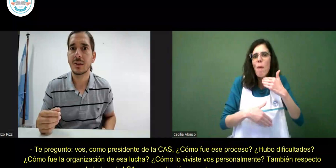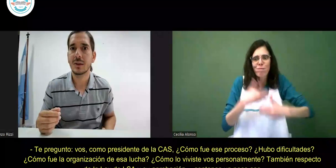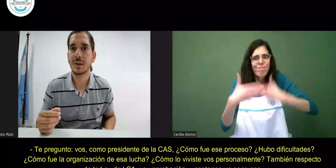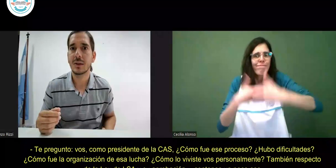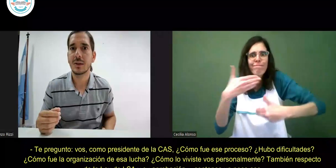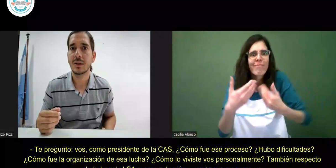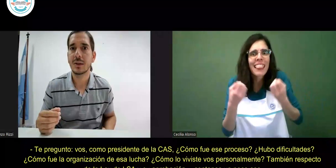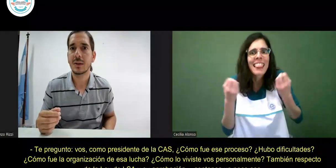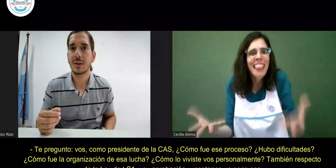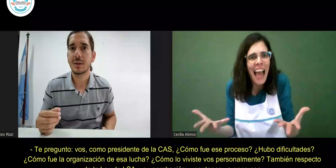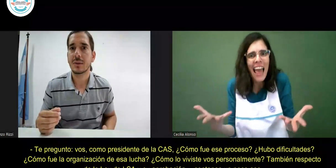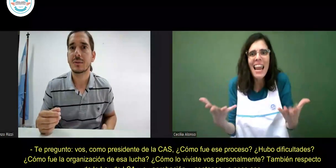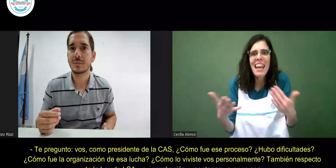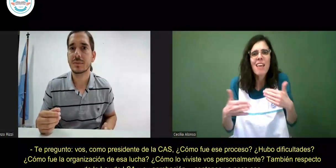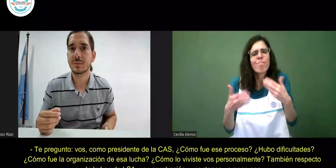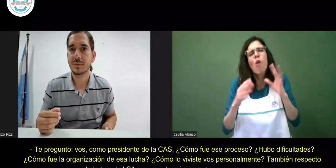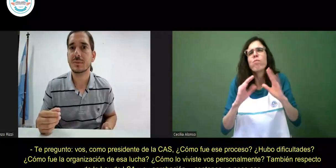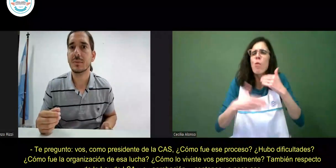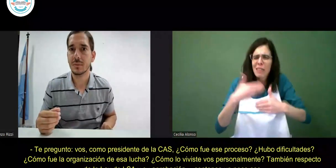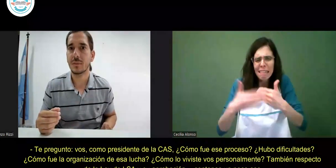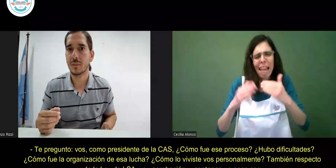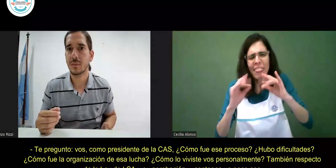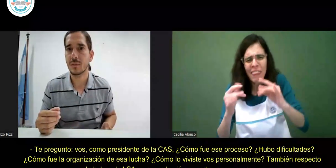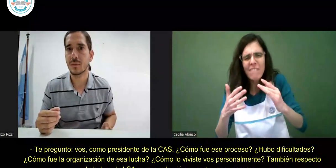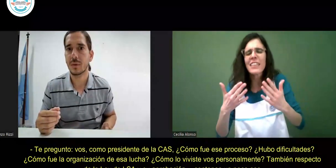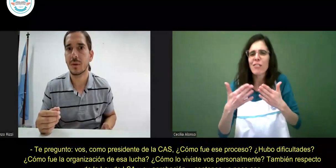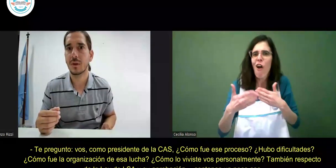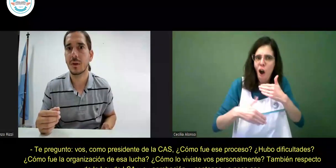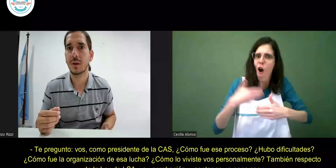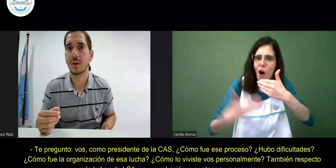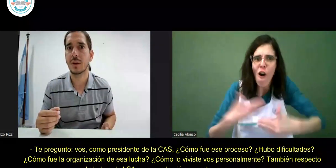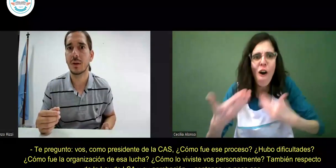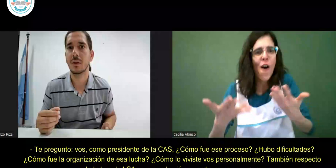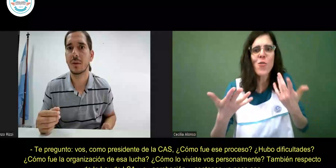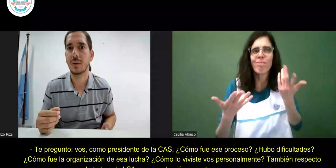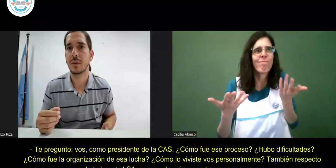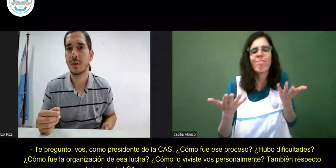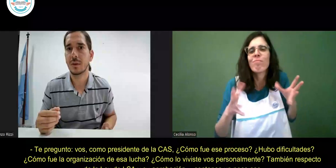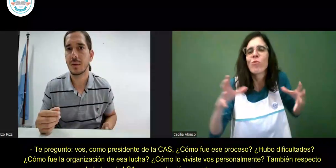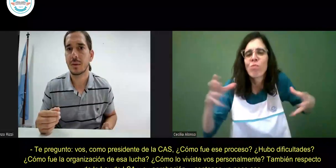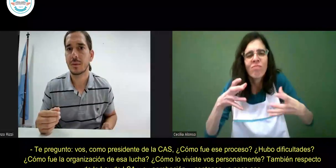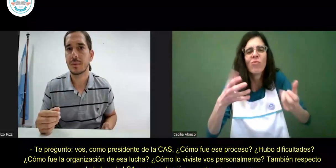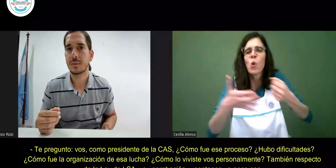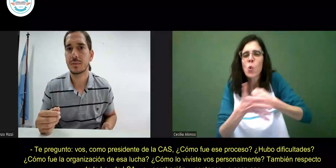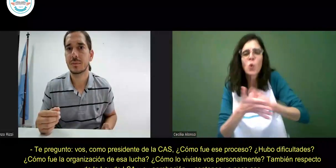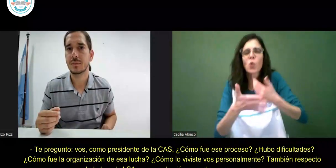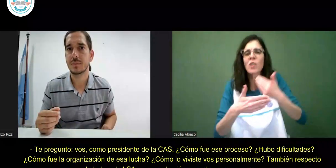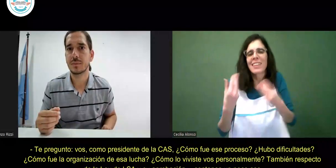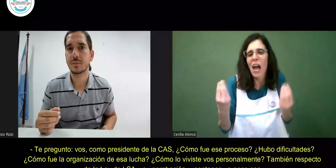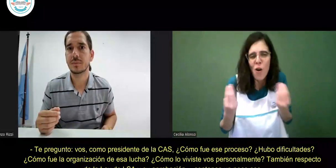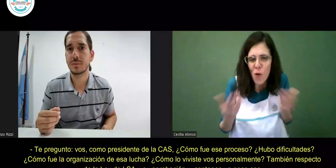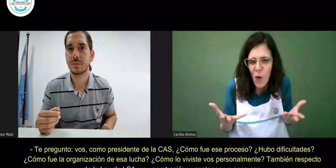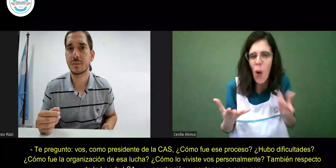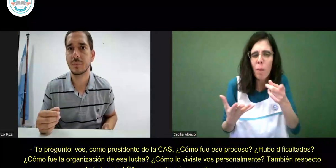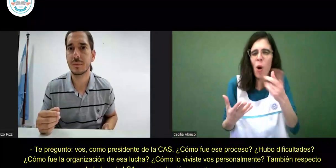¿Hubo dificultades? ¿Cómo fue la organización de esa lucha? ¿Cómo lo viviste